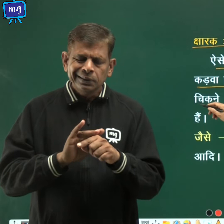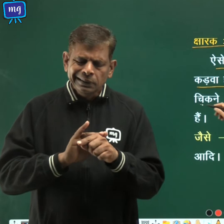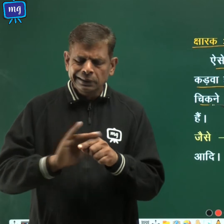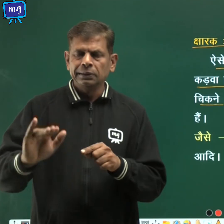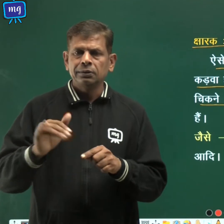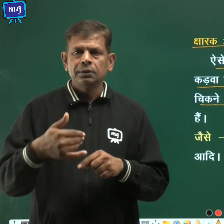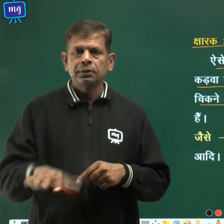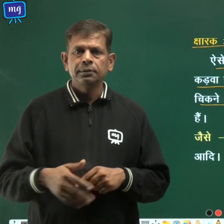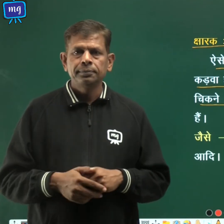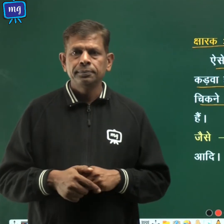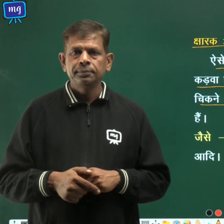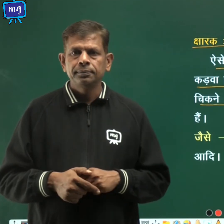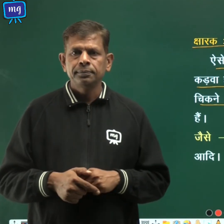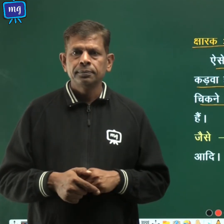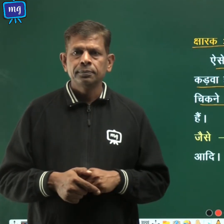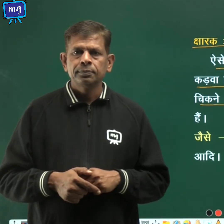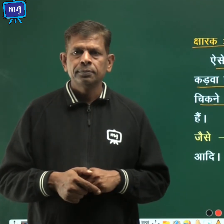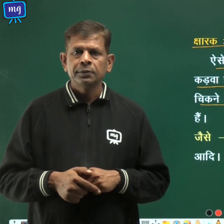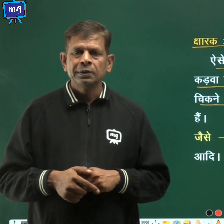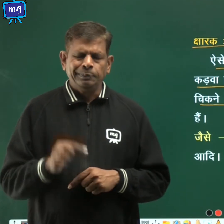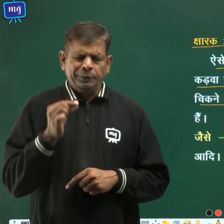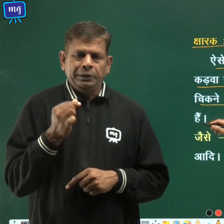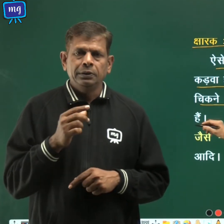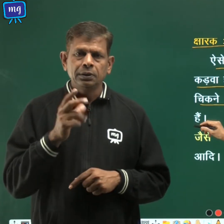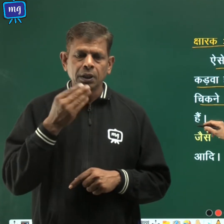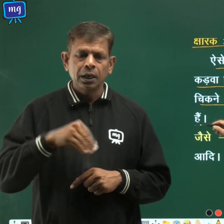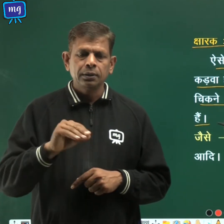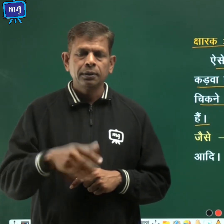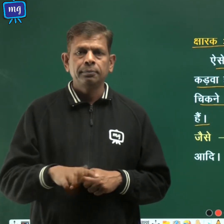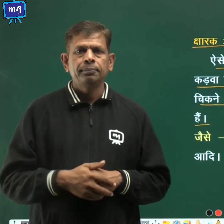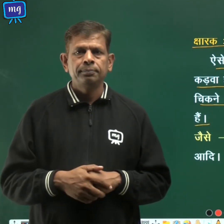चिकने होते हैं, क्षारक कहलाते हैं।